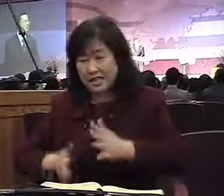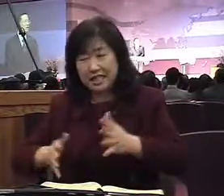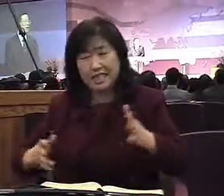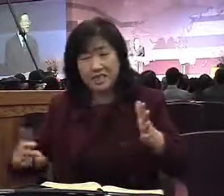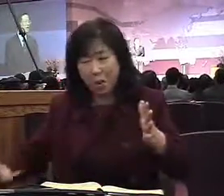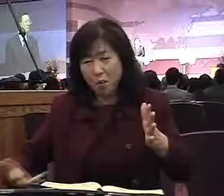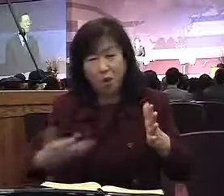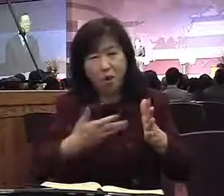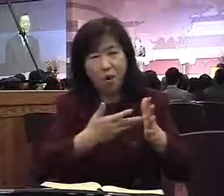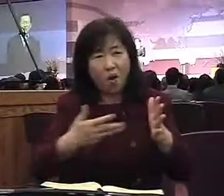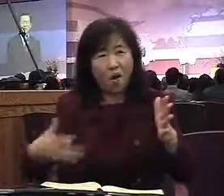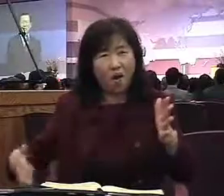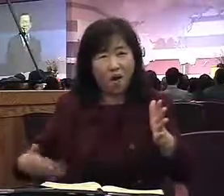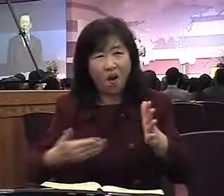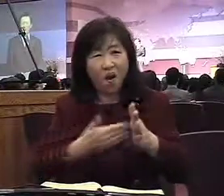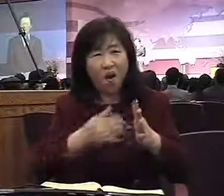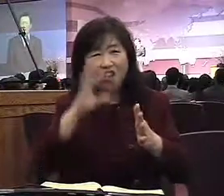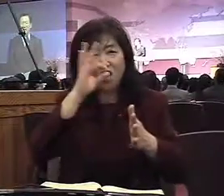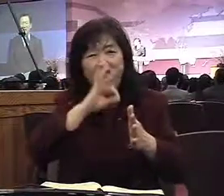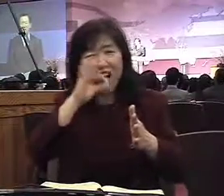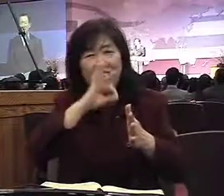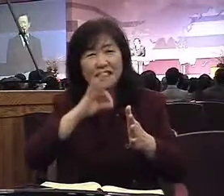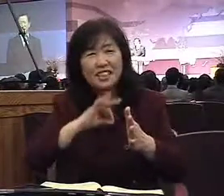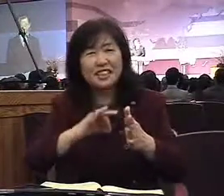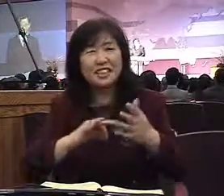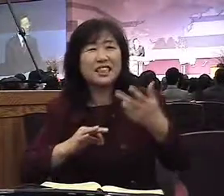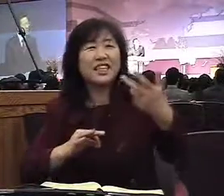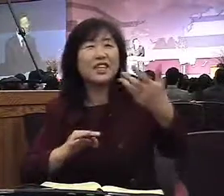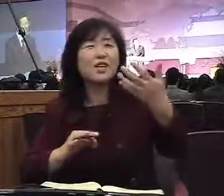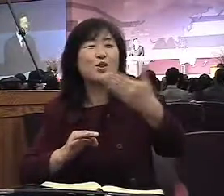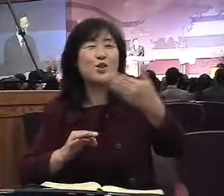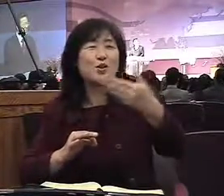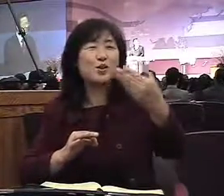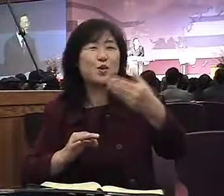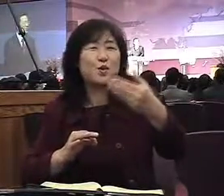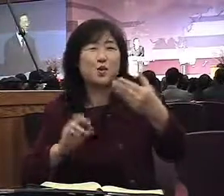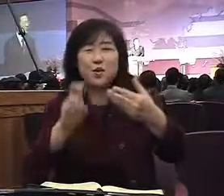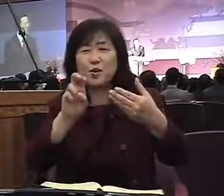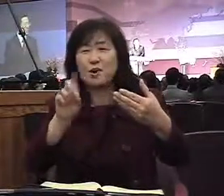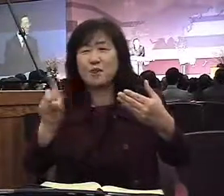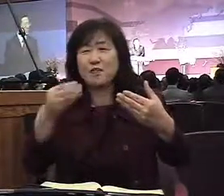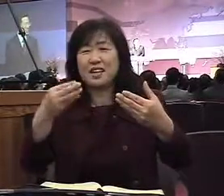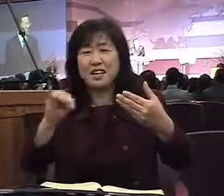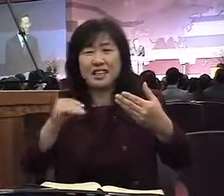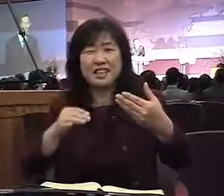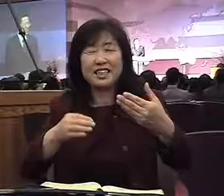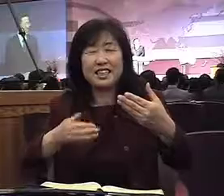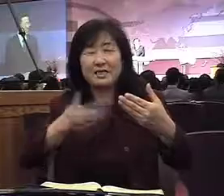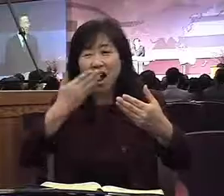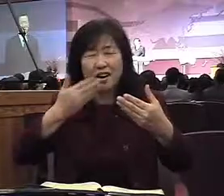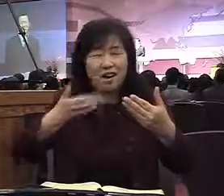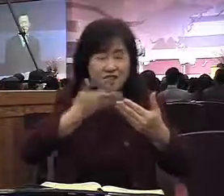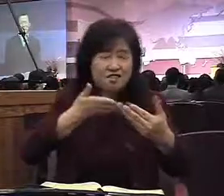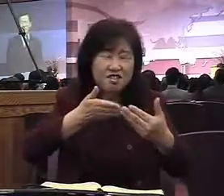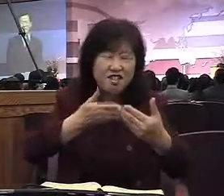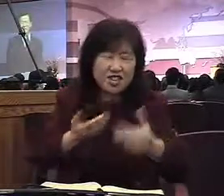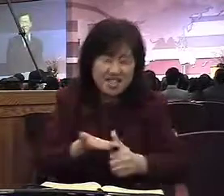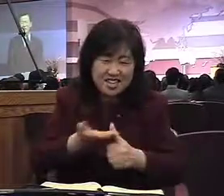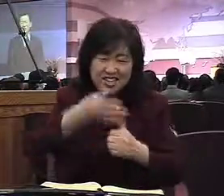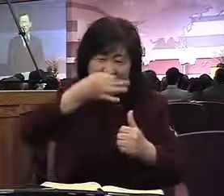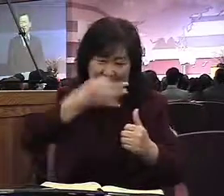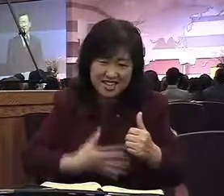그 90마리 먹여 키우려면 얼마나 그동안 사료가 많이 들어갔겠어요. 어미돼지